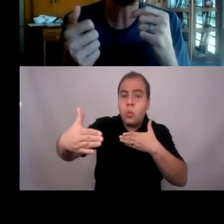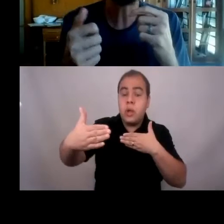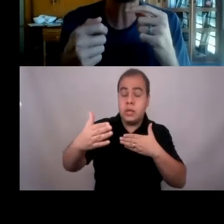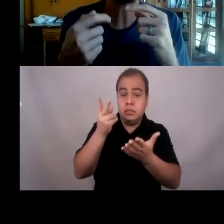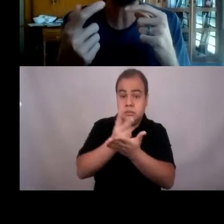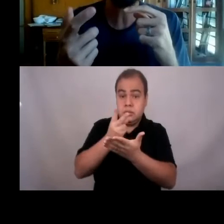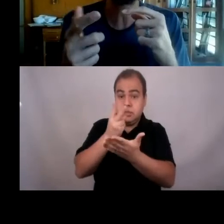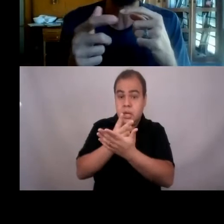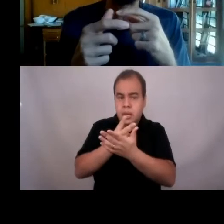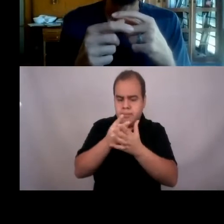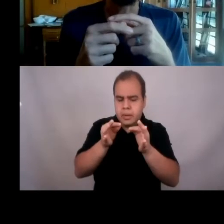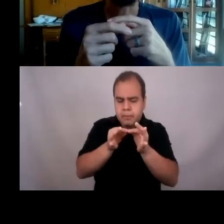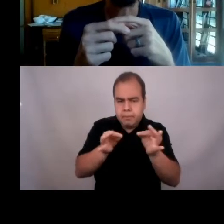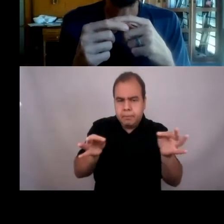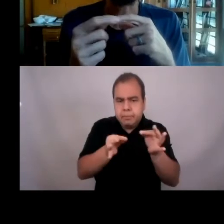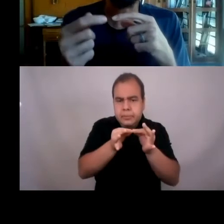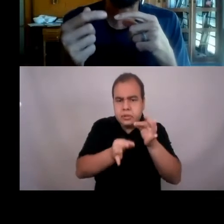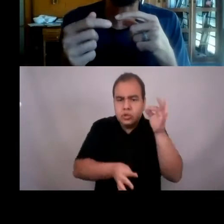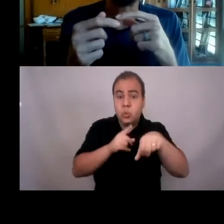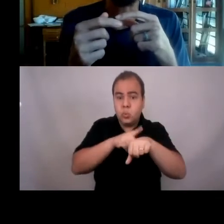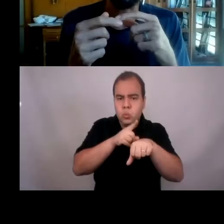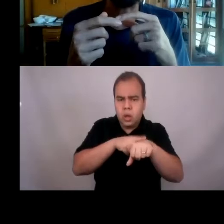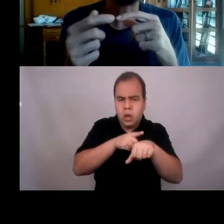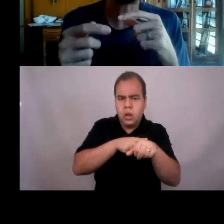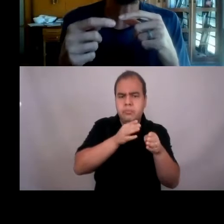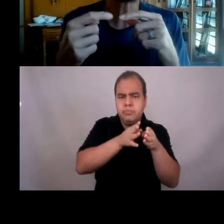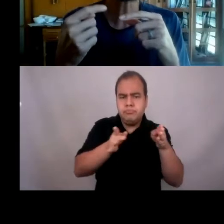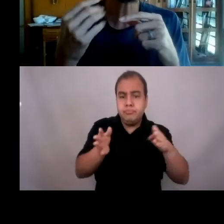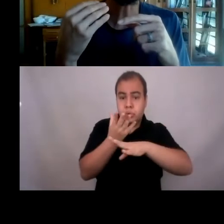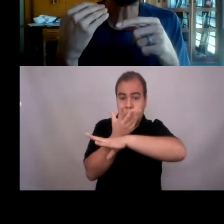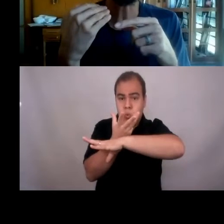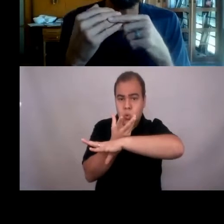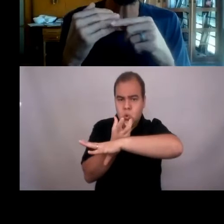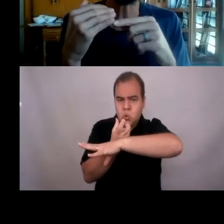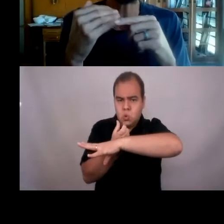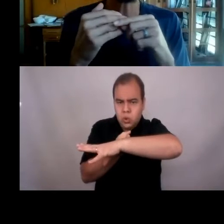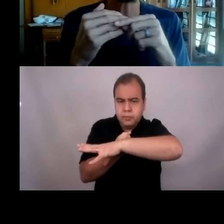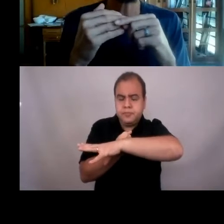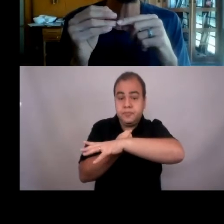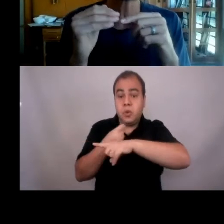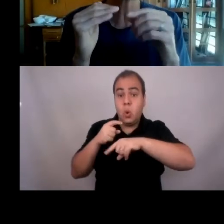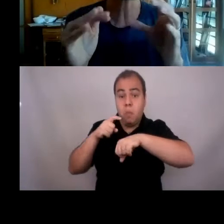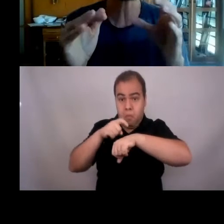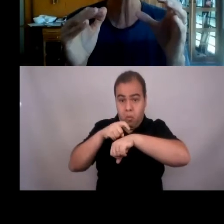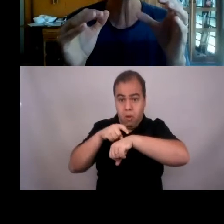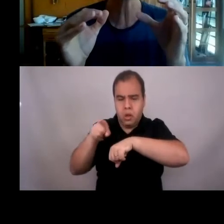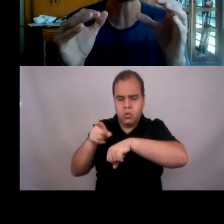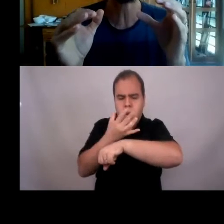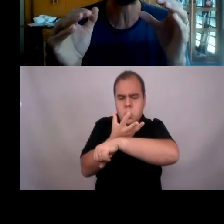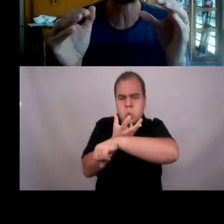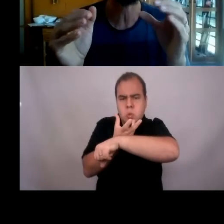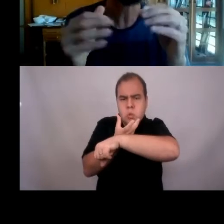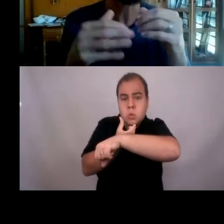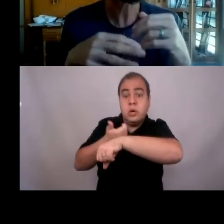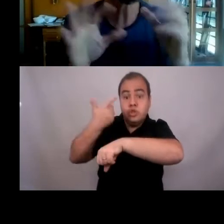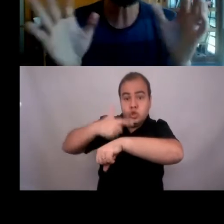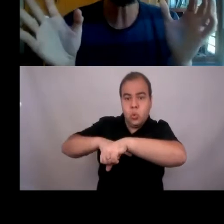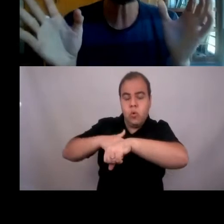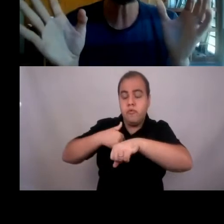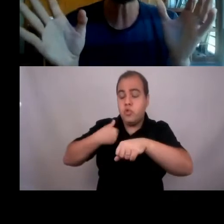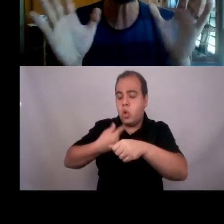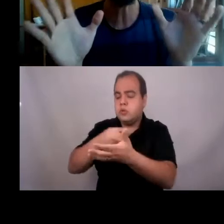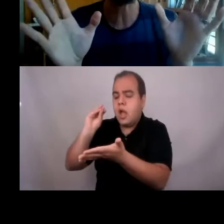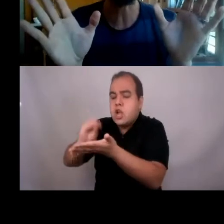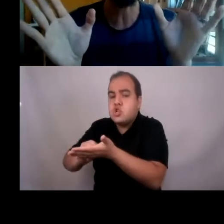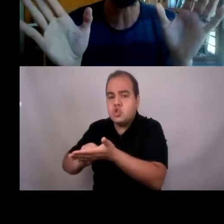o tempo que leva para ele infiltrar, e quando ele começar a se repetir, a gente registra esse tempo. Então,